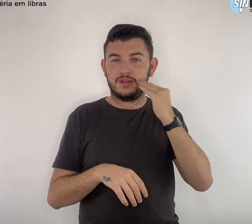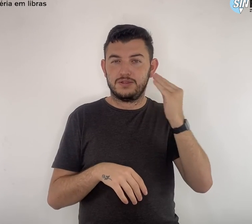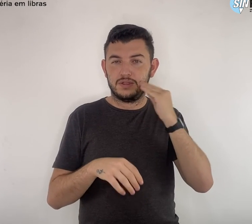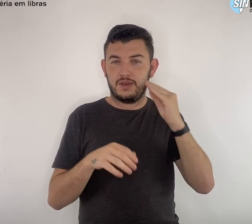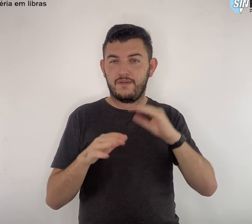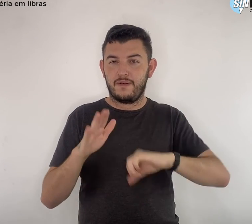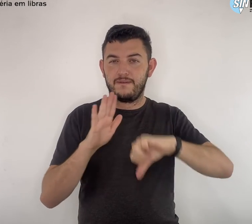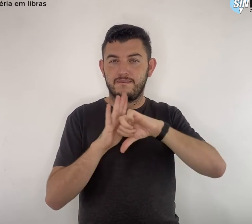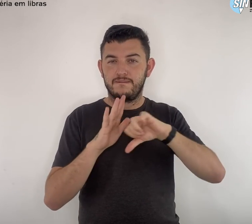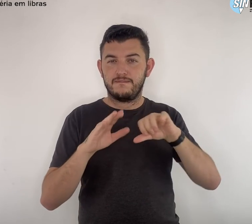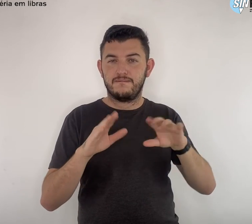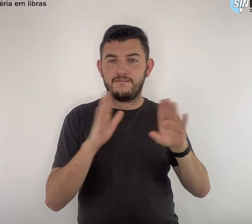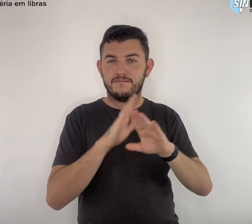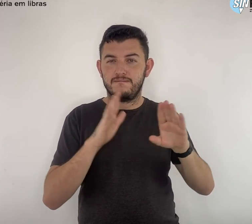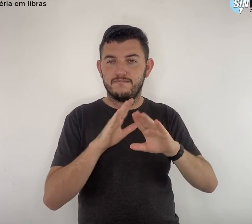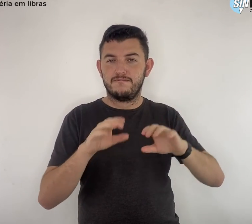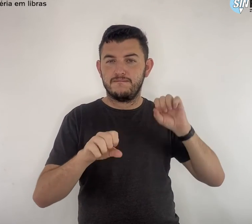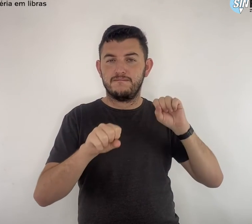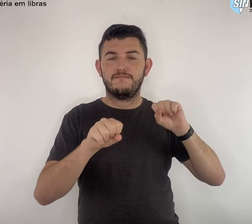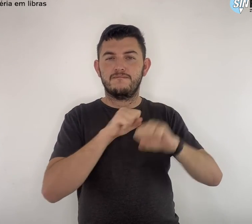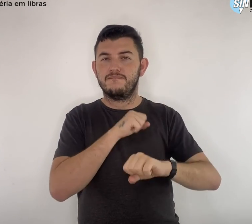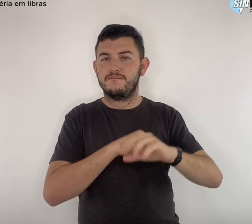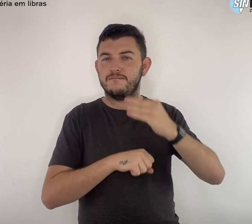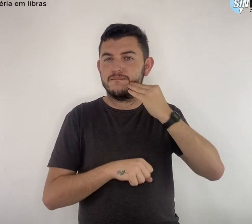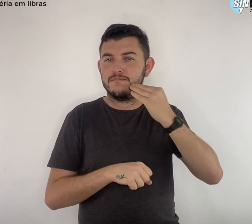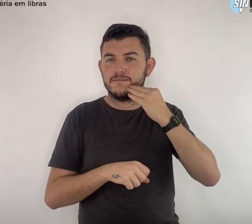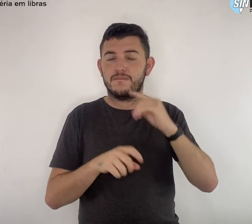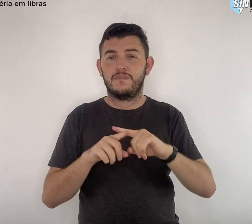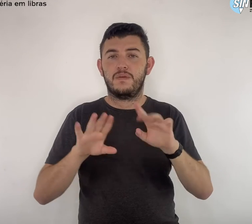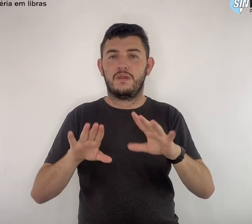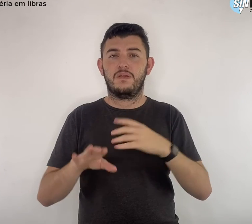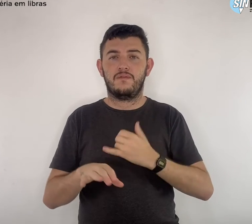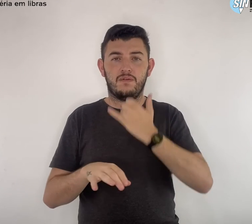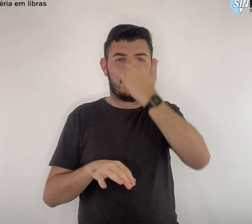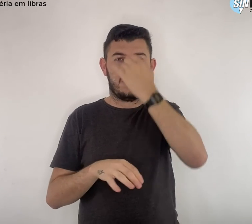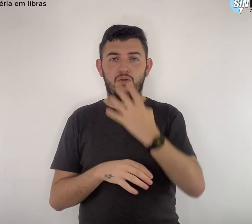à tentativa do crime. Das vítimas fatais,